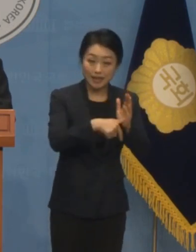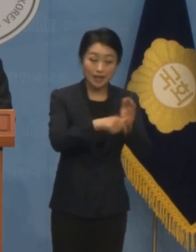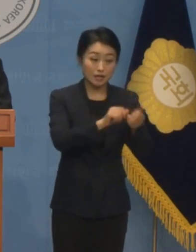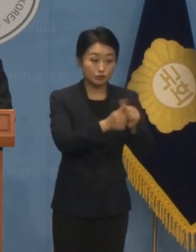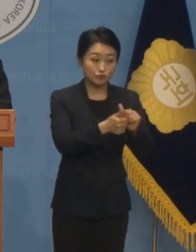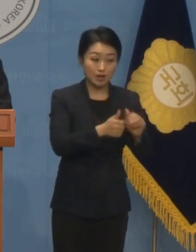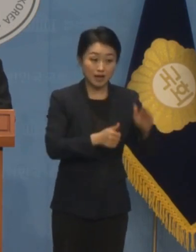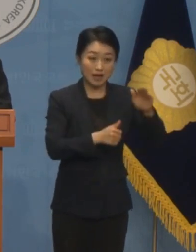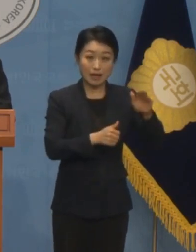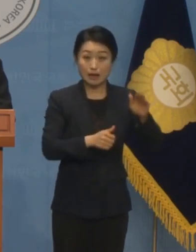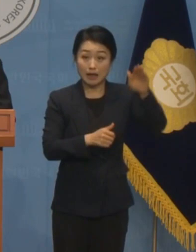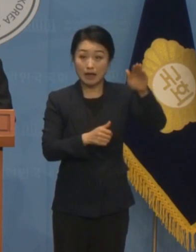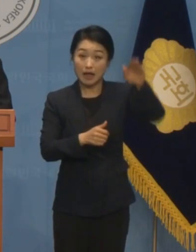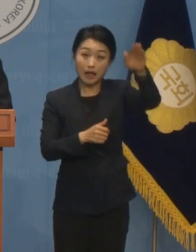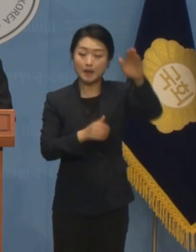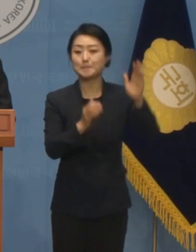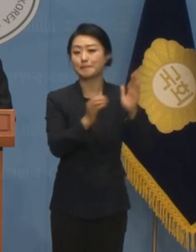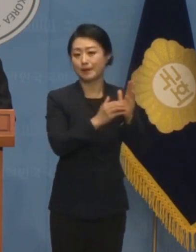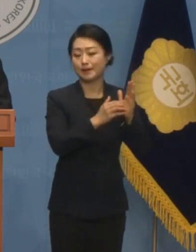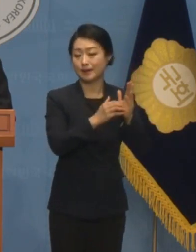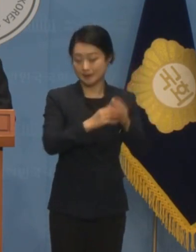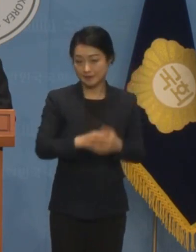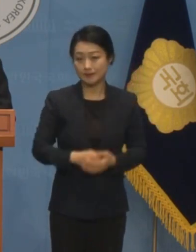주가가 상한가를 기록했습니다.